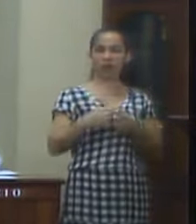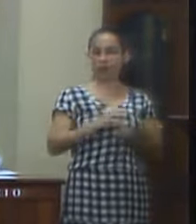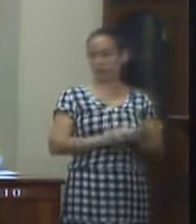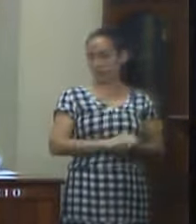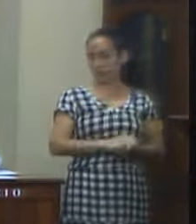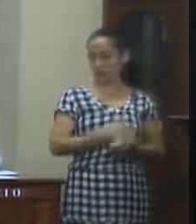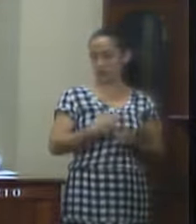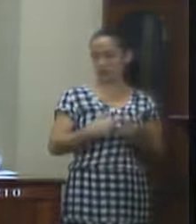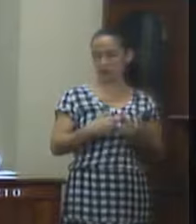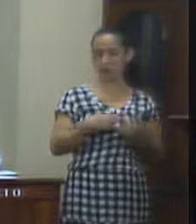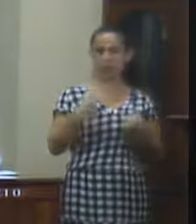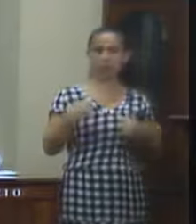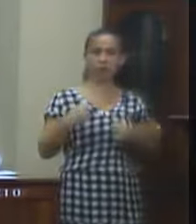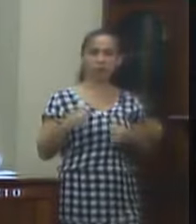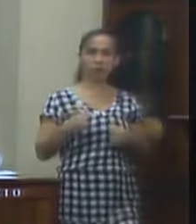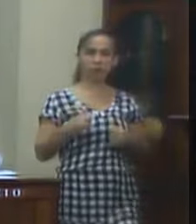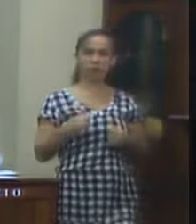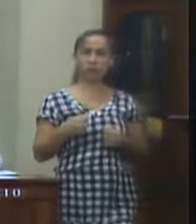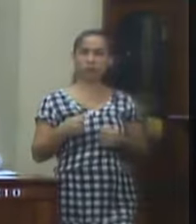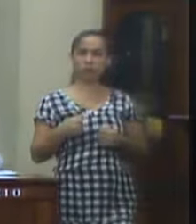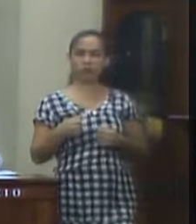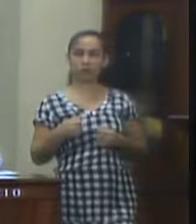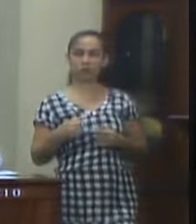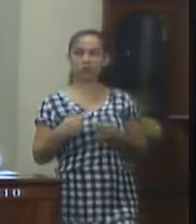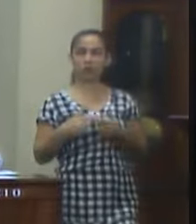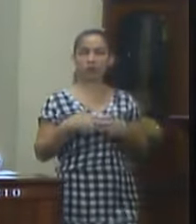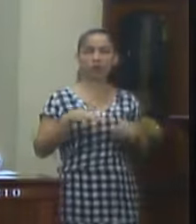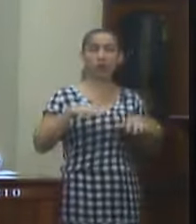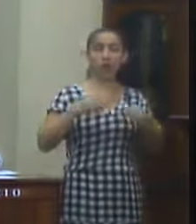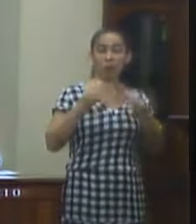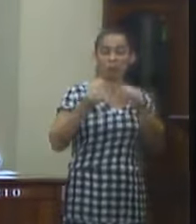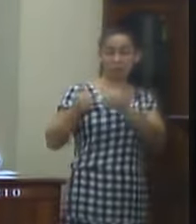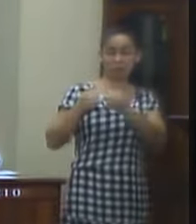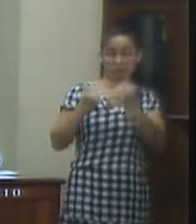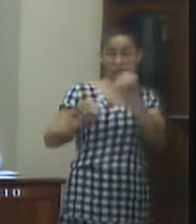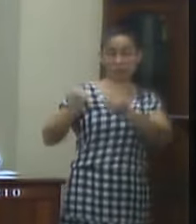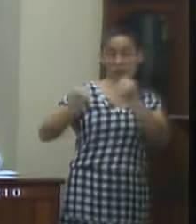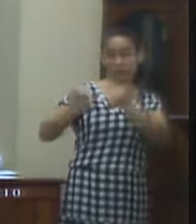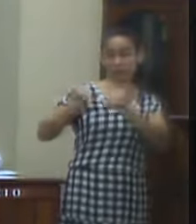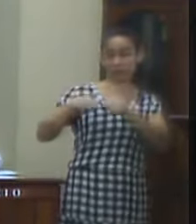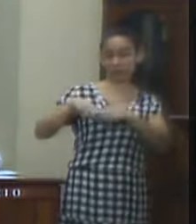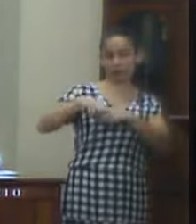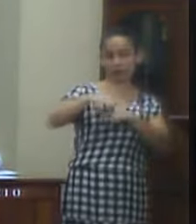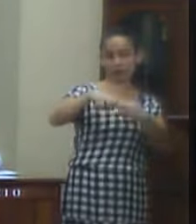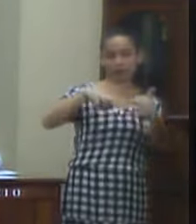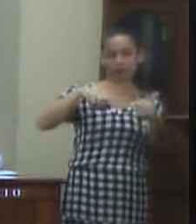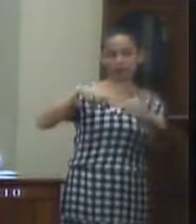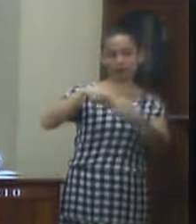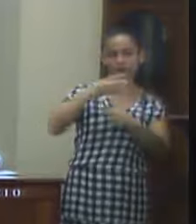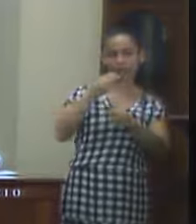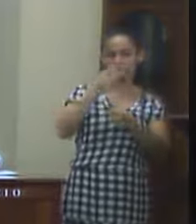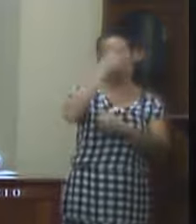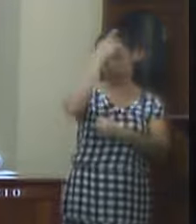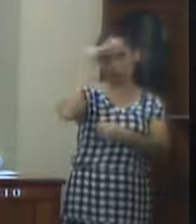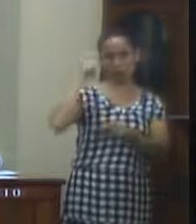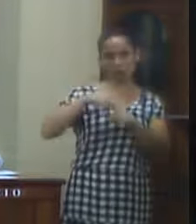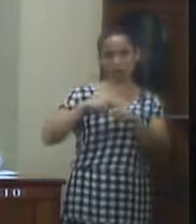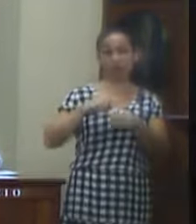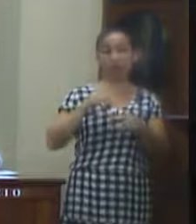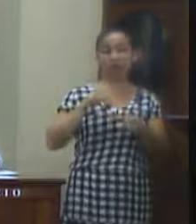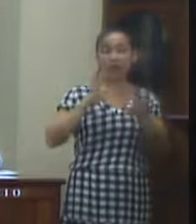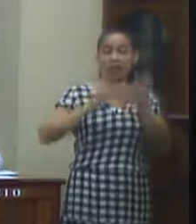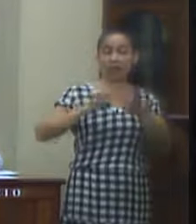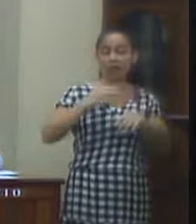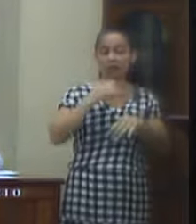indicação se faz necessária devido ao tráfego daquela rua transversal de centenas de pessoas com mobilidade